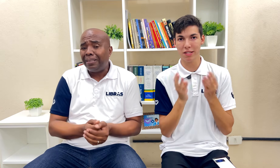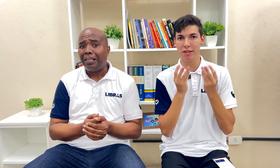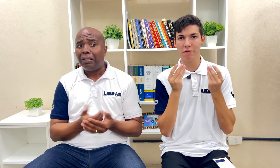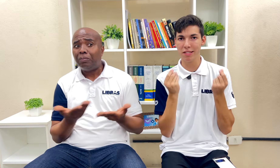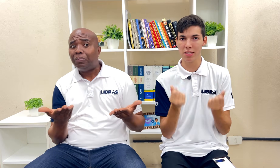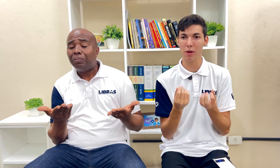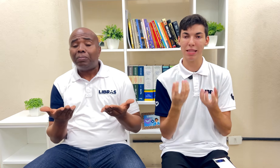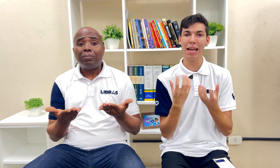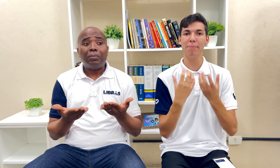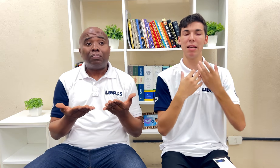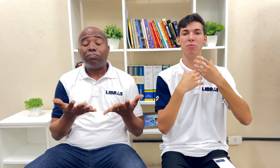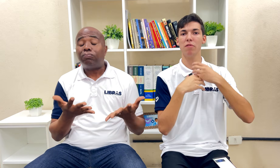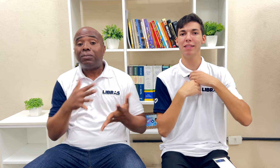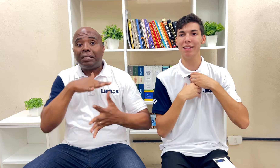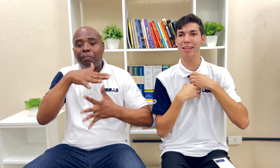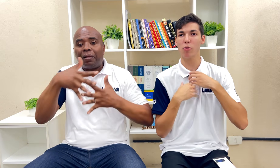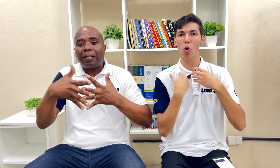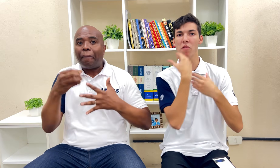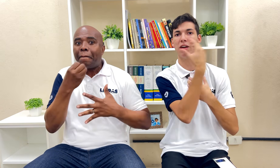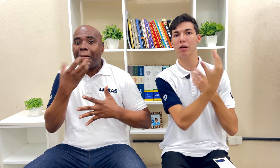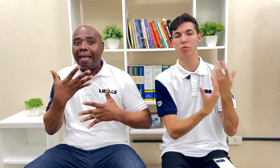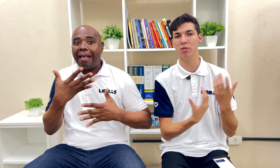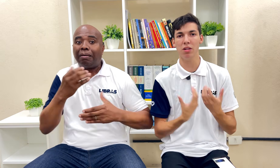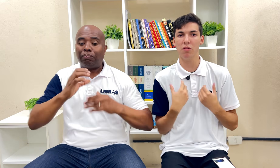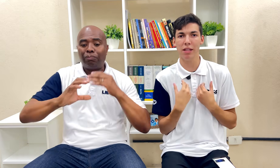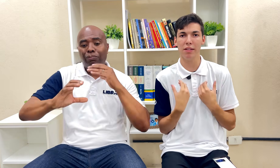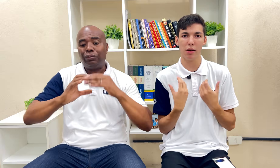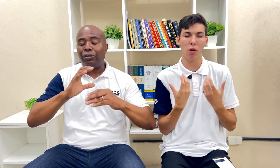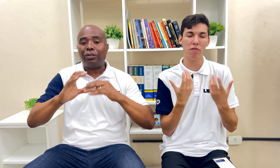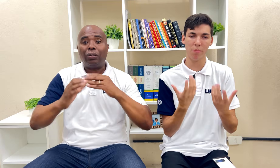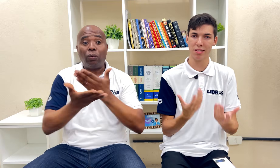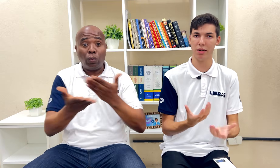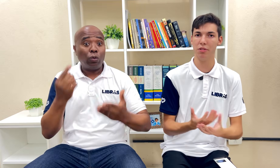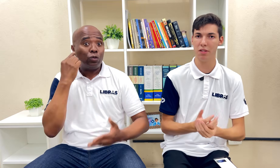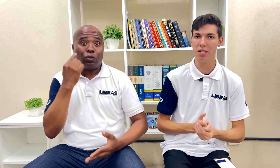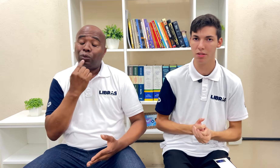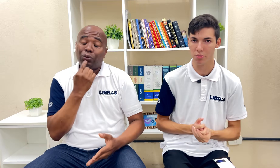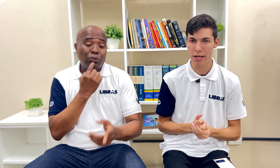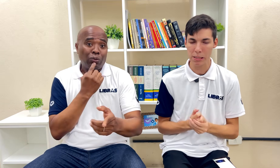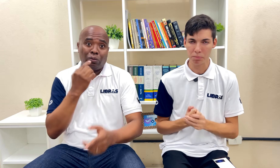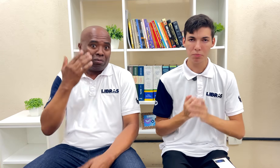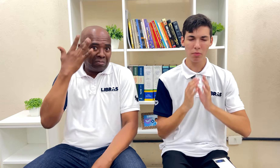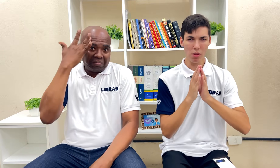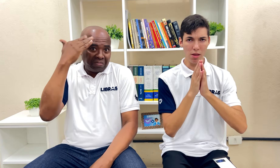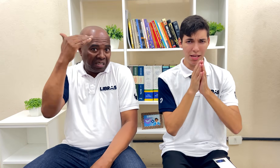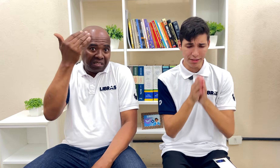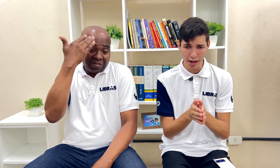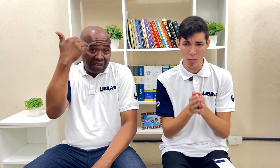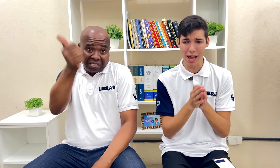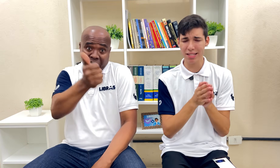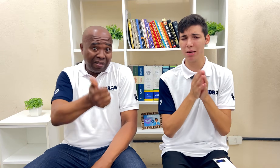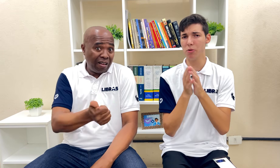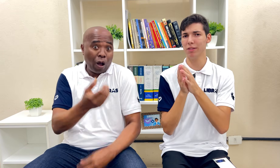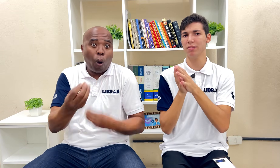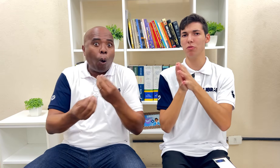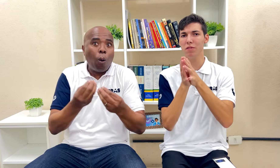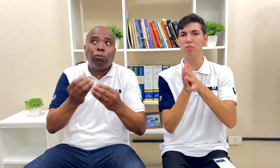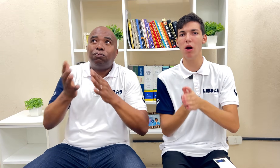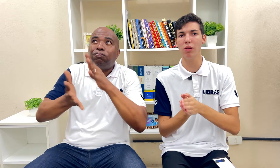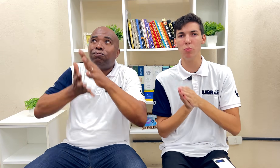ser vazio, ele mesmo não vai entender como falar com Deus, ele não vai entender qual a forma certa de fazer isso. Então, essa é a importância do visual na